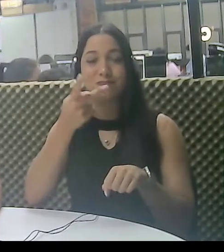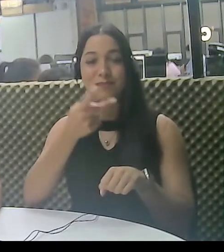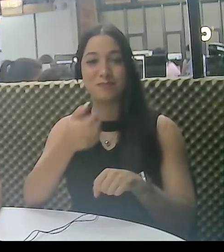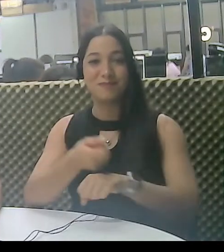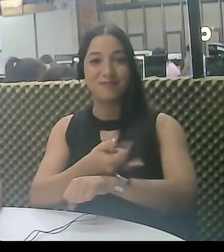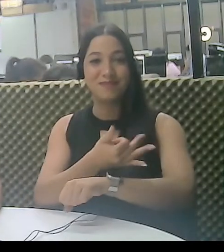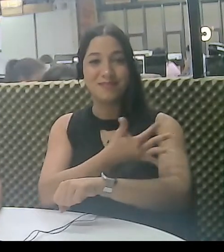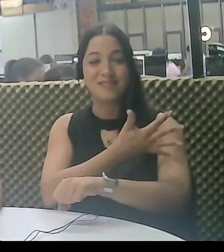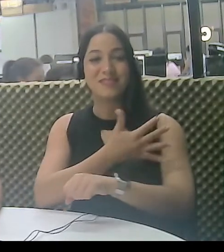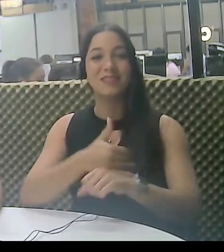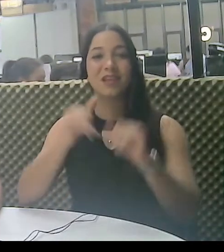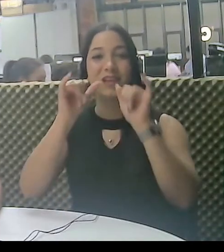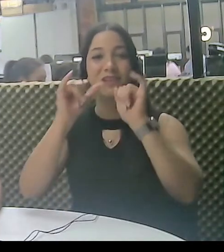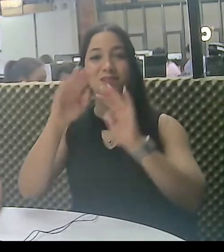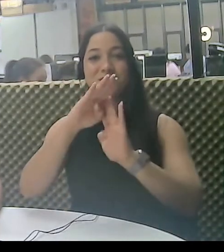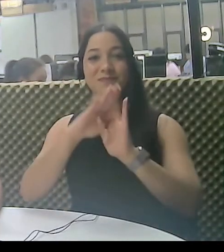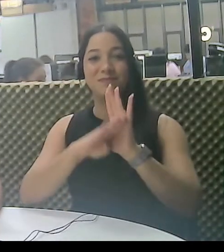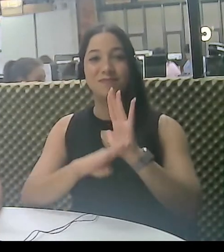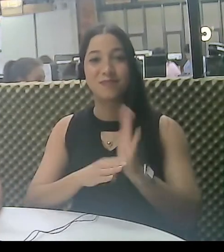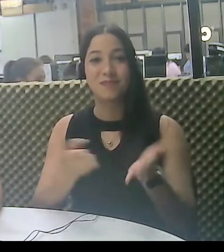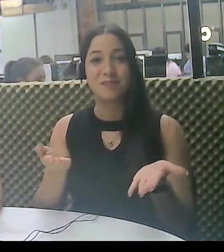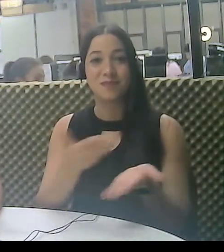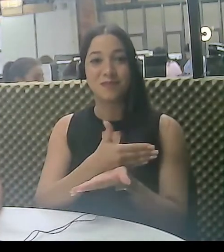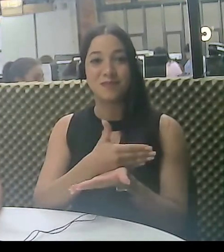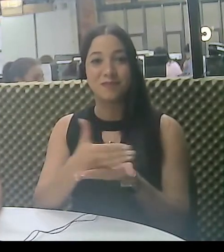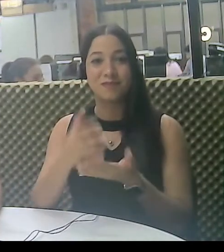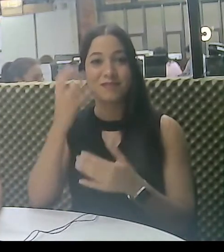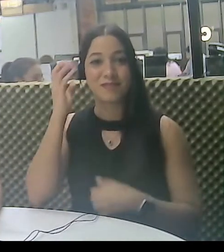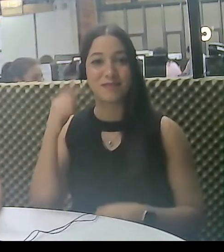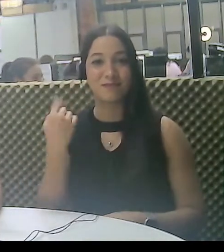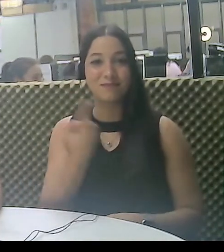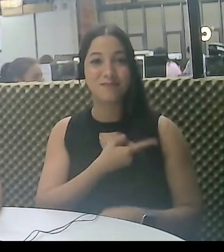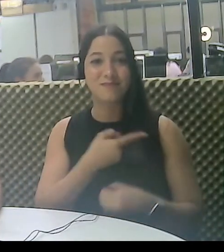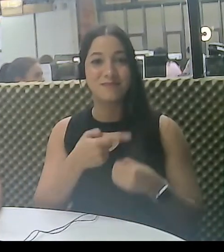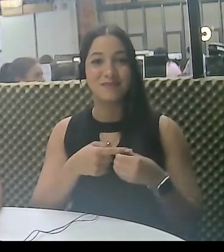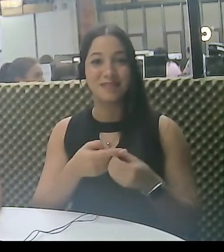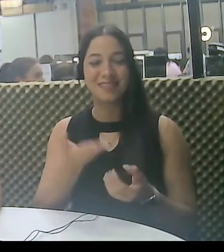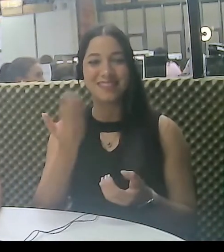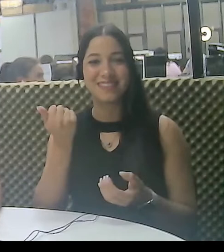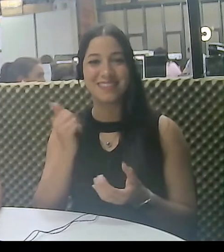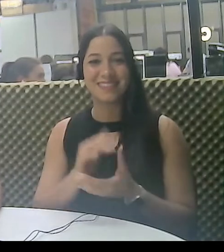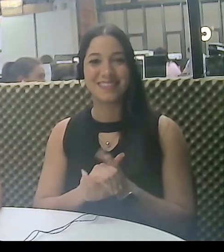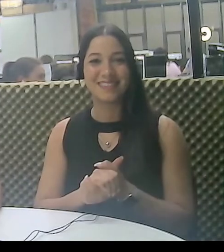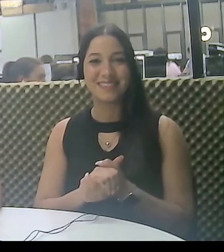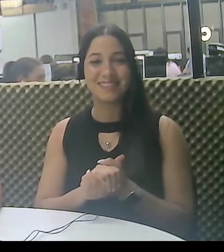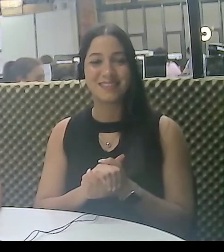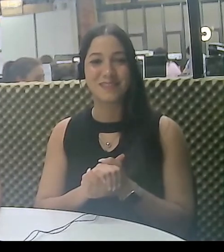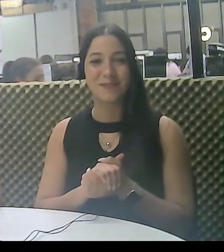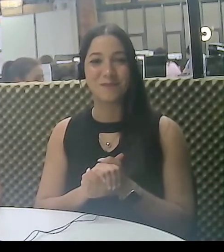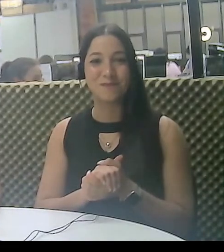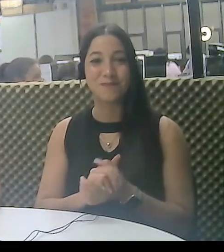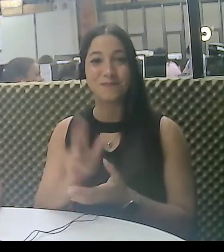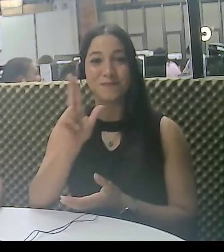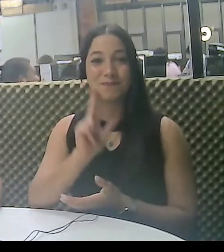emoção. Essas e outras notícias a partir de agora na Rádio Nossa Cidade. Vem com a gente!